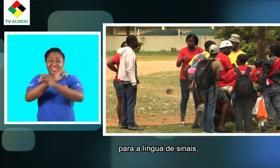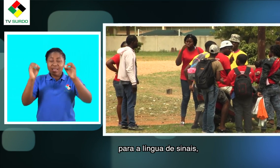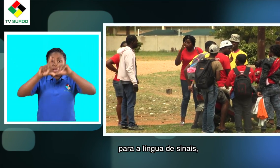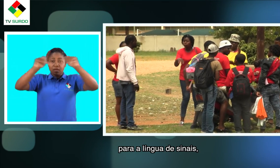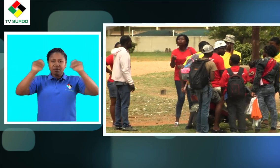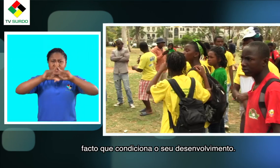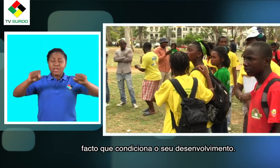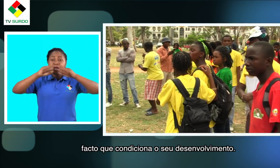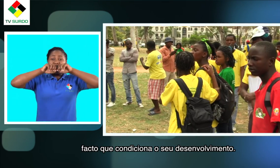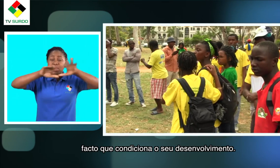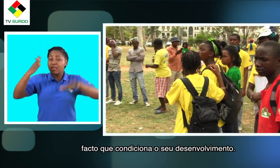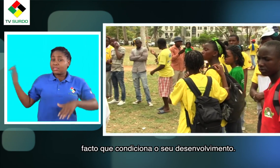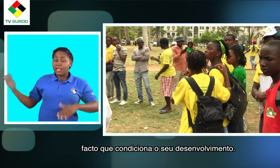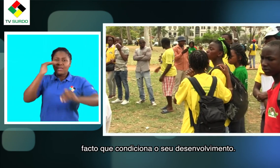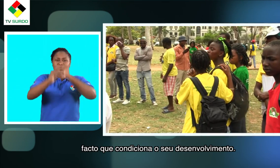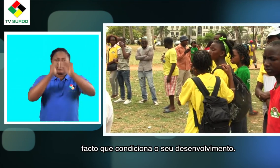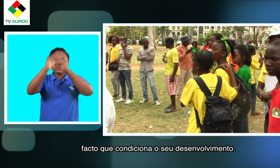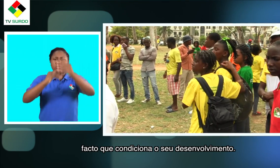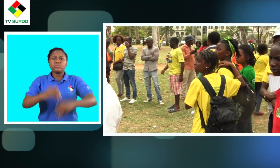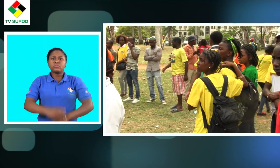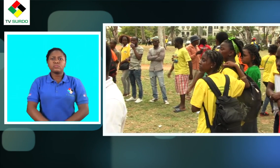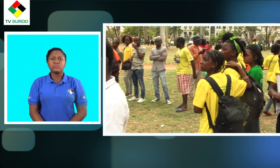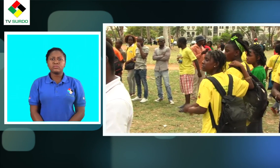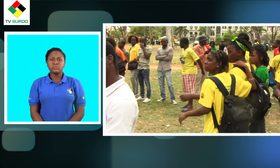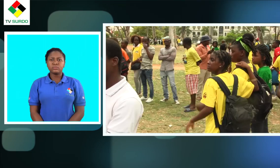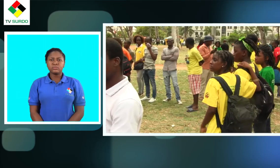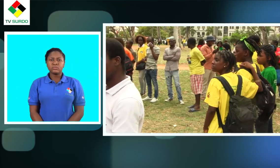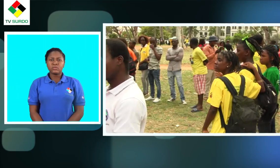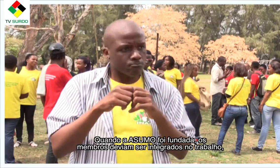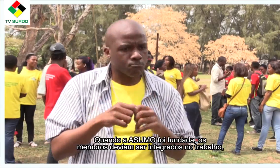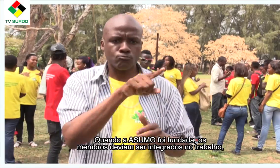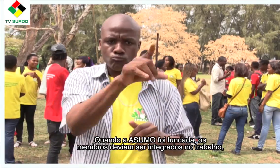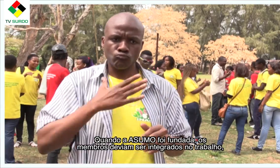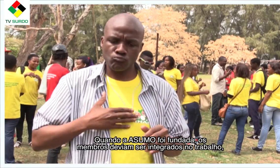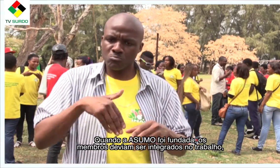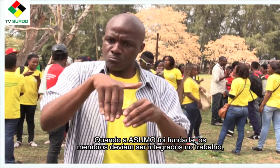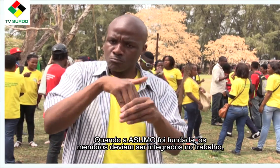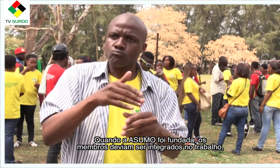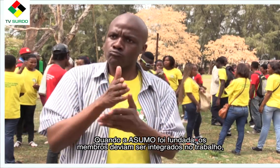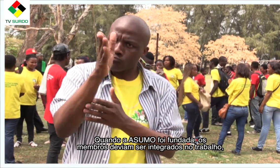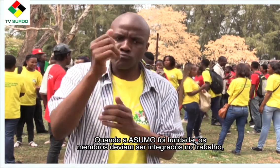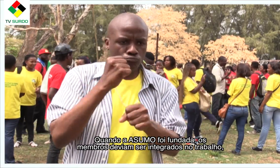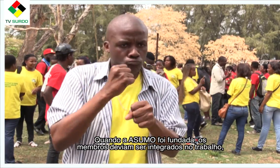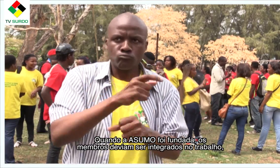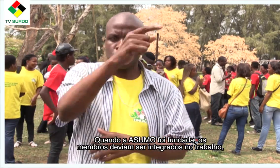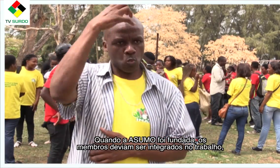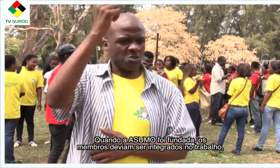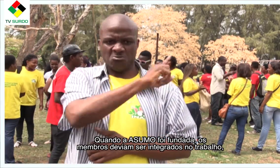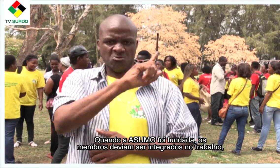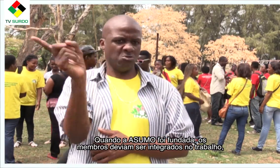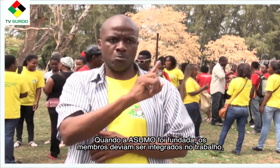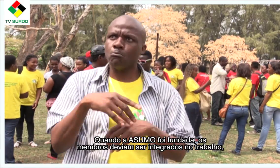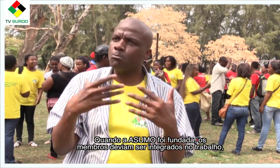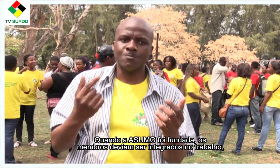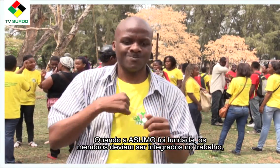conteúdos para a língua de sinais, facto que condiciona o seu desenvolvimento. Quando a Zoom foi fundada, os membros